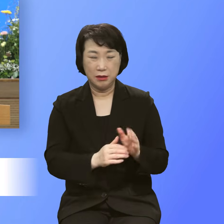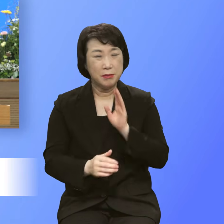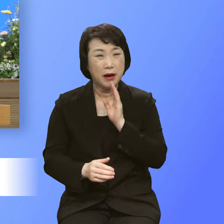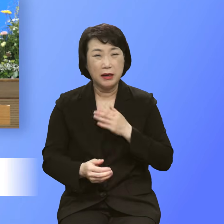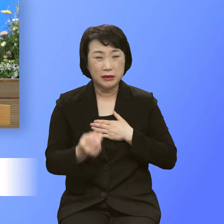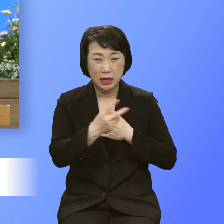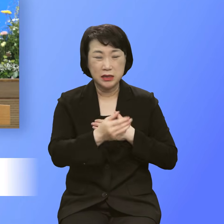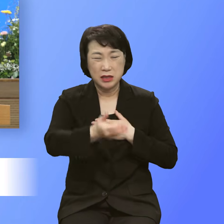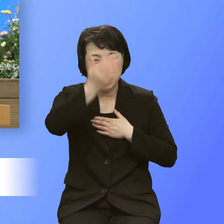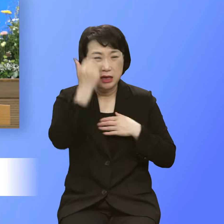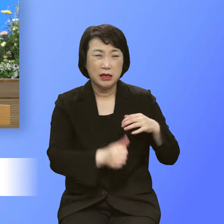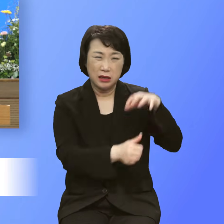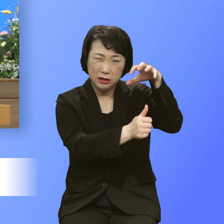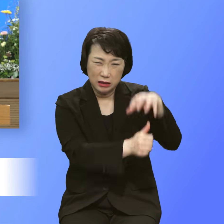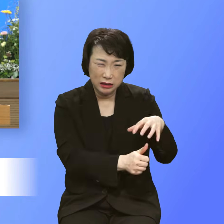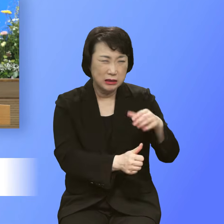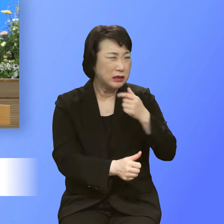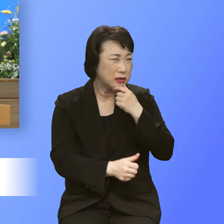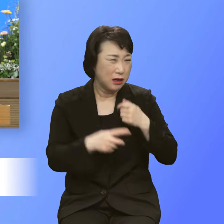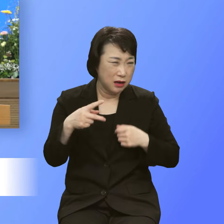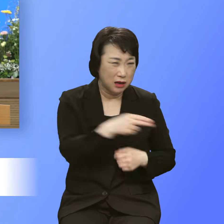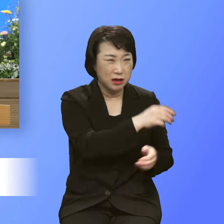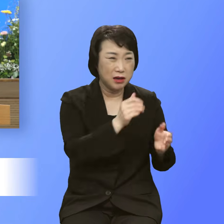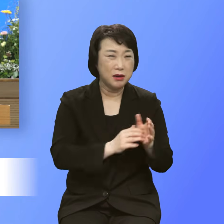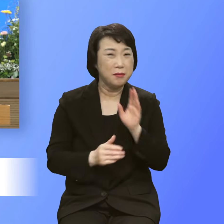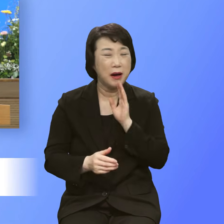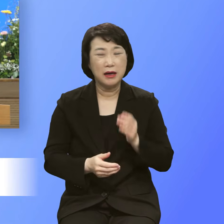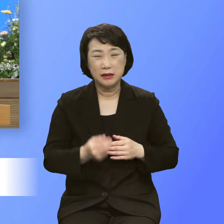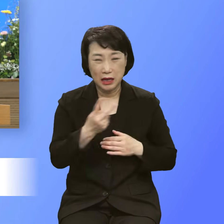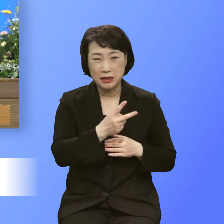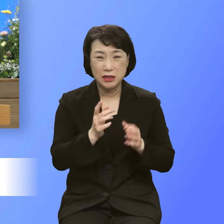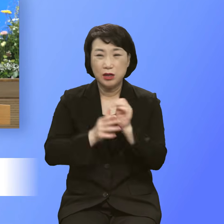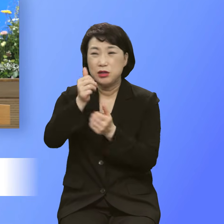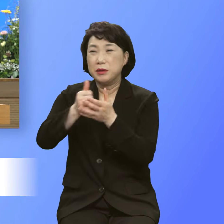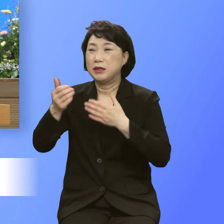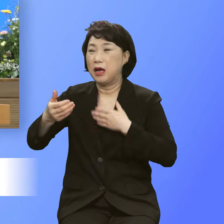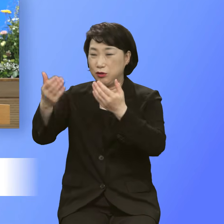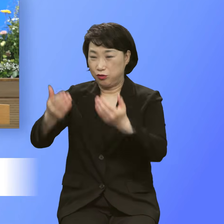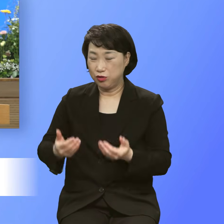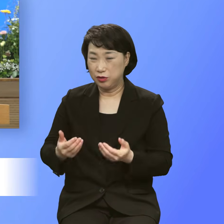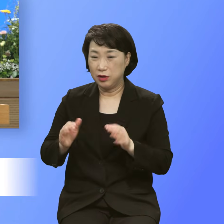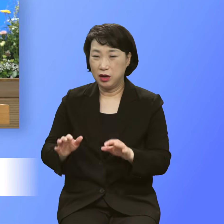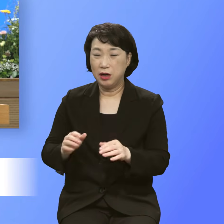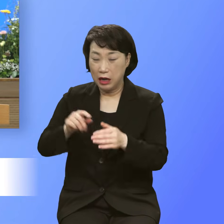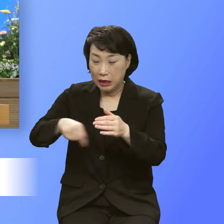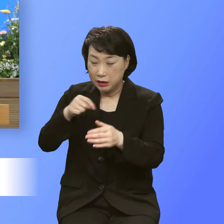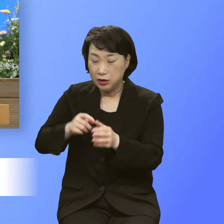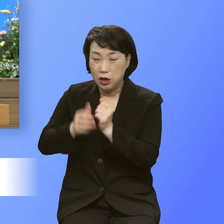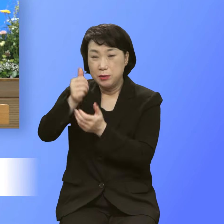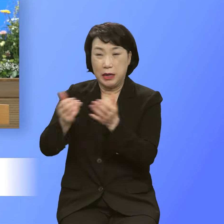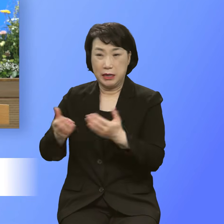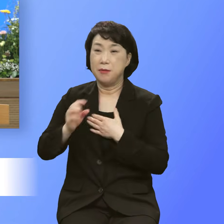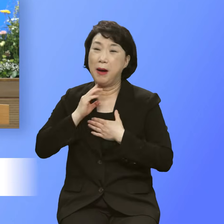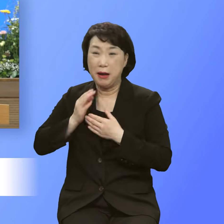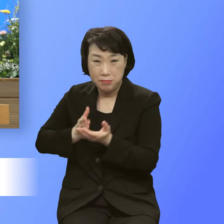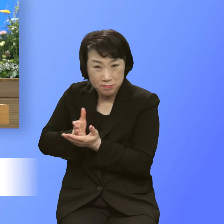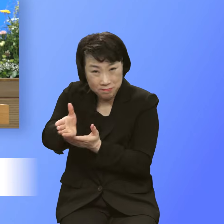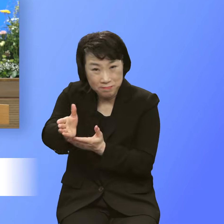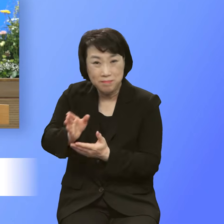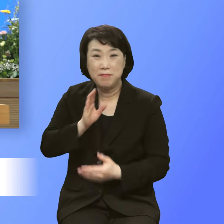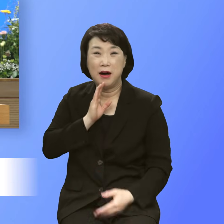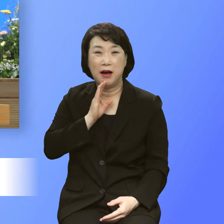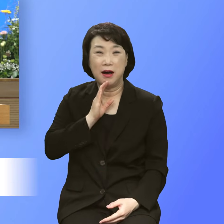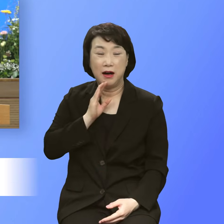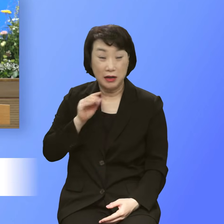다시는 과거의 지배를 받지 않는다. 다시는 예수가 내게 주신 그 안에서 나는 그 일을 하리라.